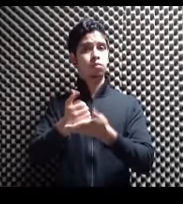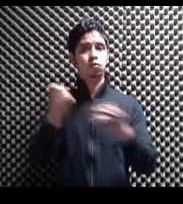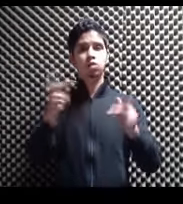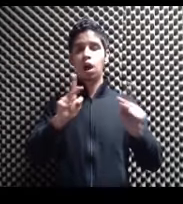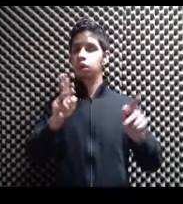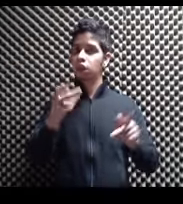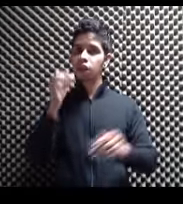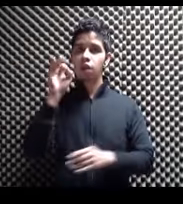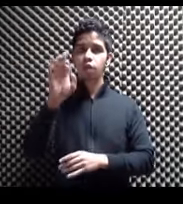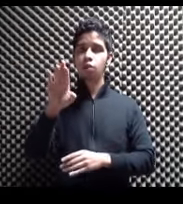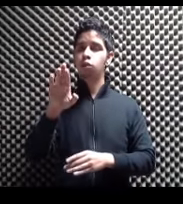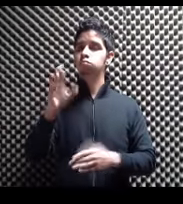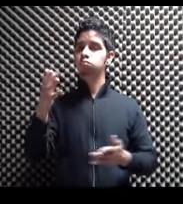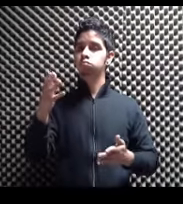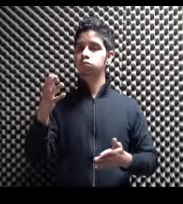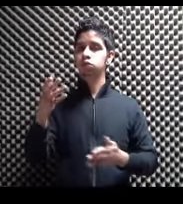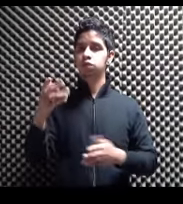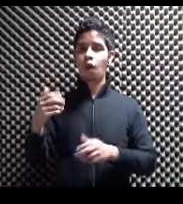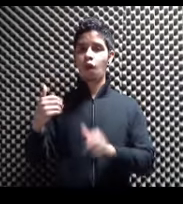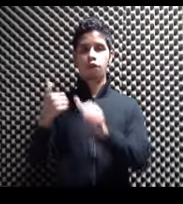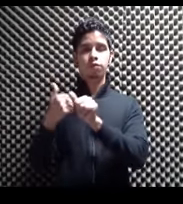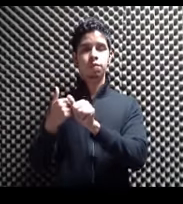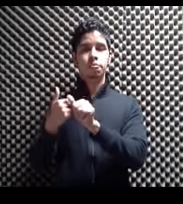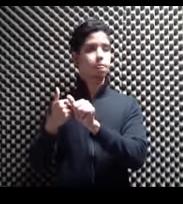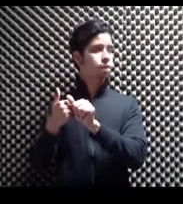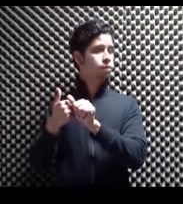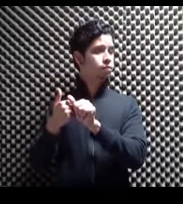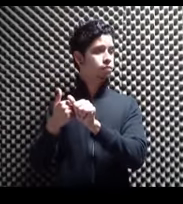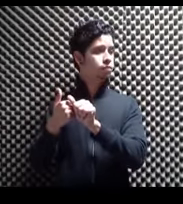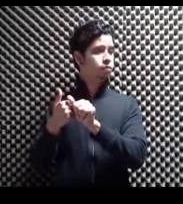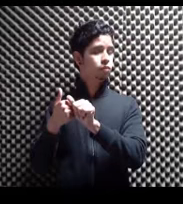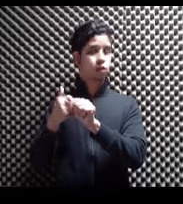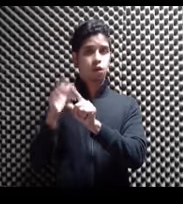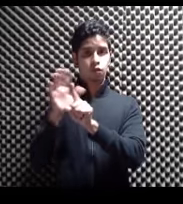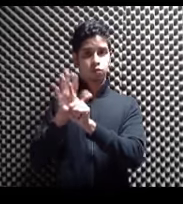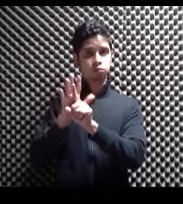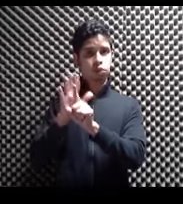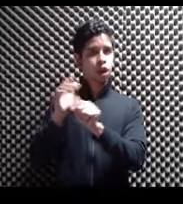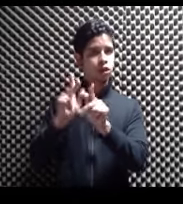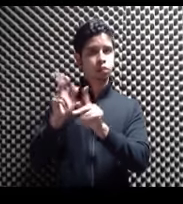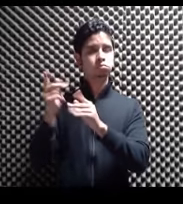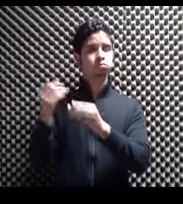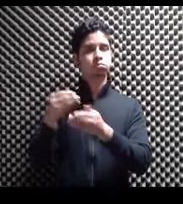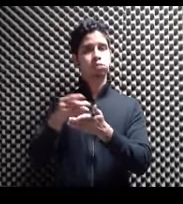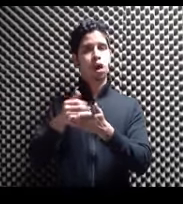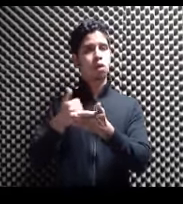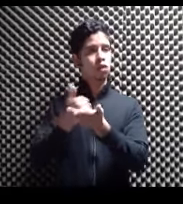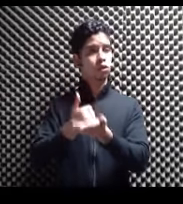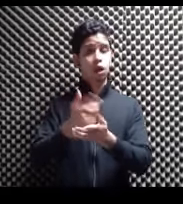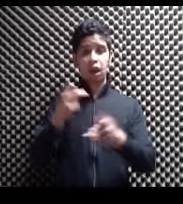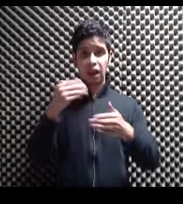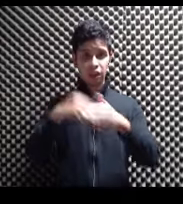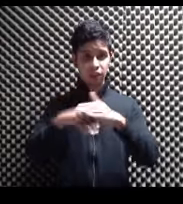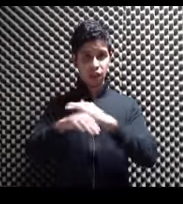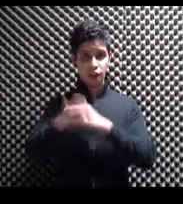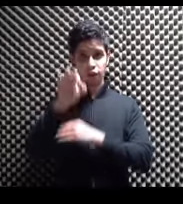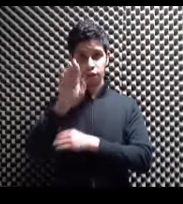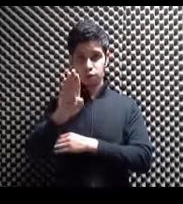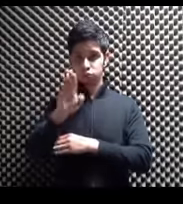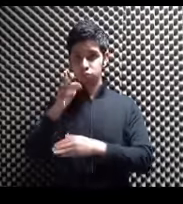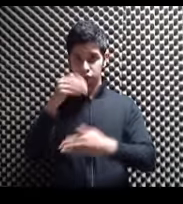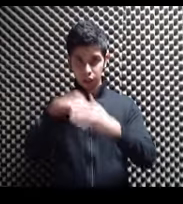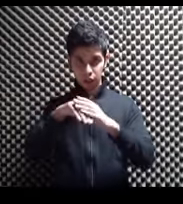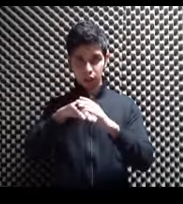han... Que así se llama, ¿verdad? Horse and Ponies Inc. Incorpora. Entre a Facebook, entra a la página y me le da like. Ya usted sabe. Y también te